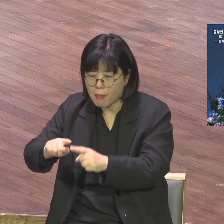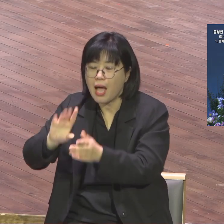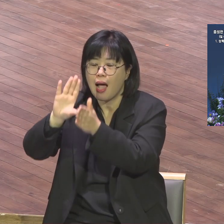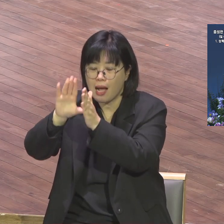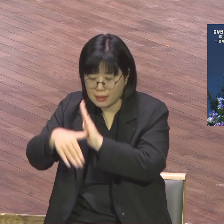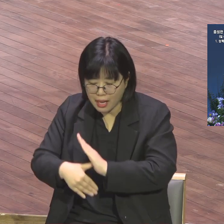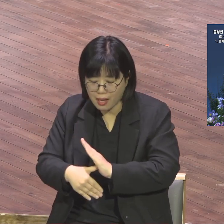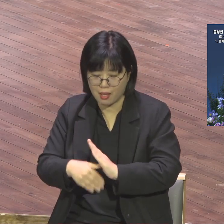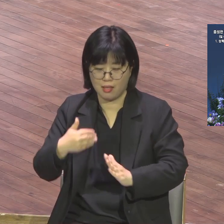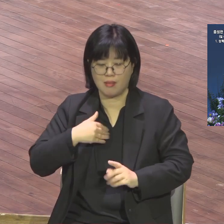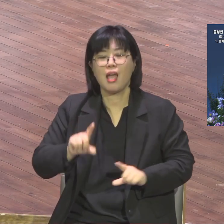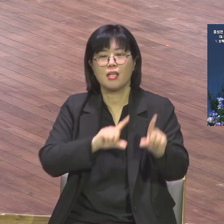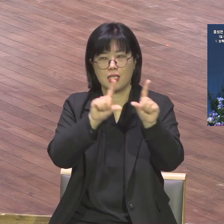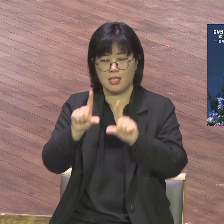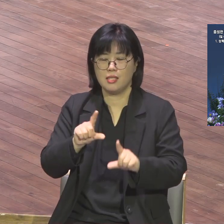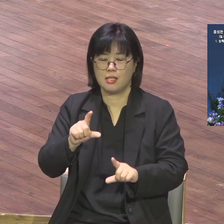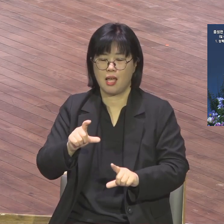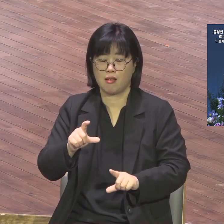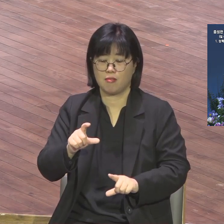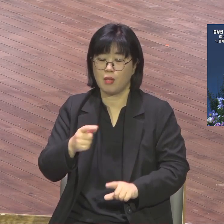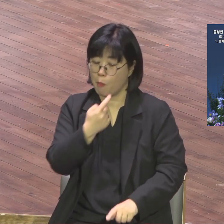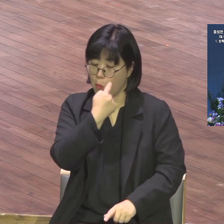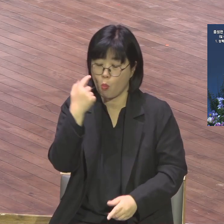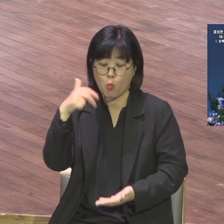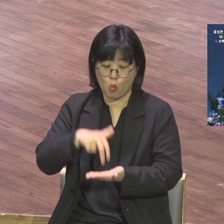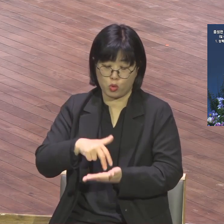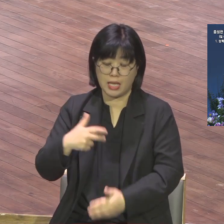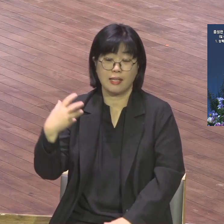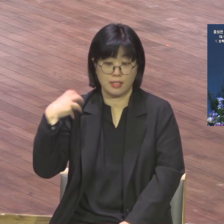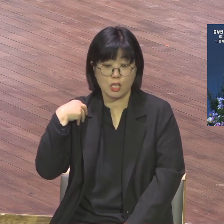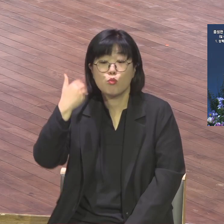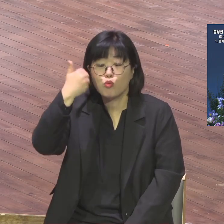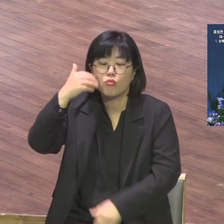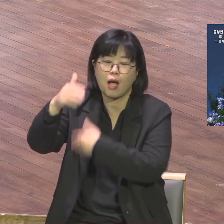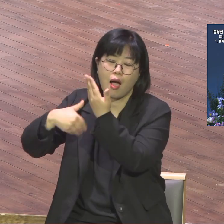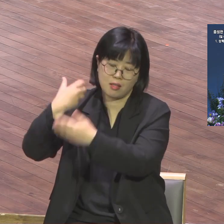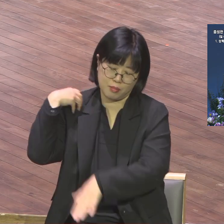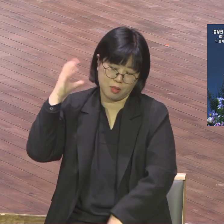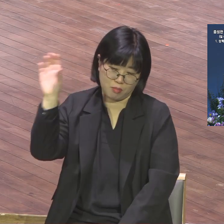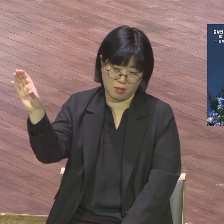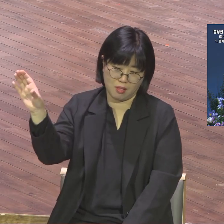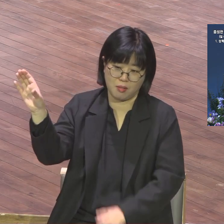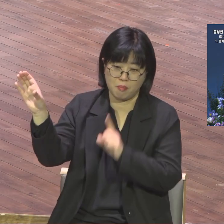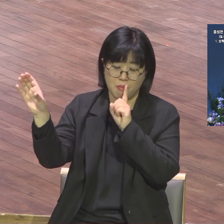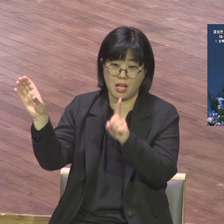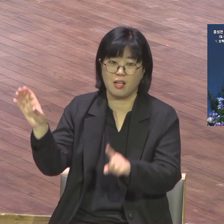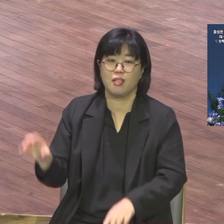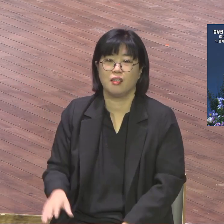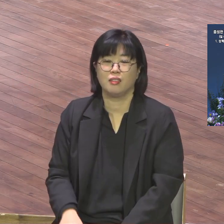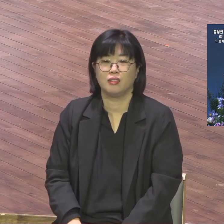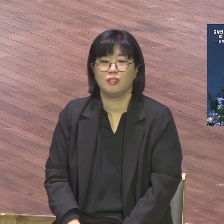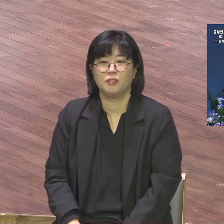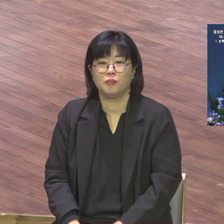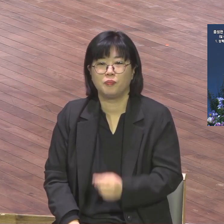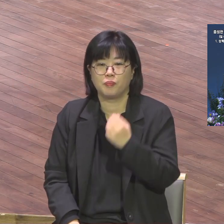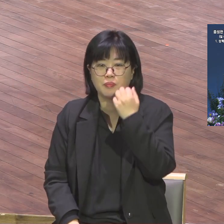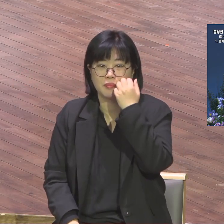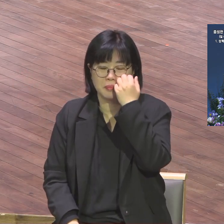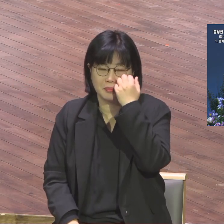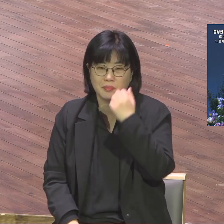오직 성령 충만의 삶을 살겠습니다. 그래서 여러분 제가 늘 말씀드리잖아요. 잠에서 깰 때,